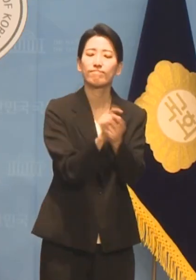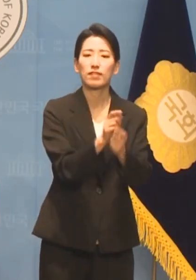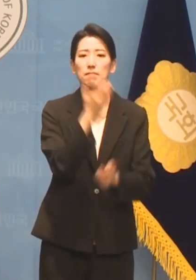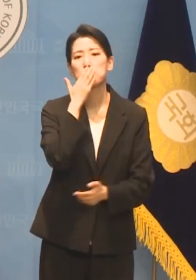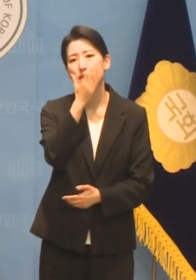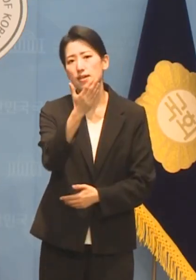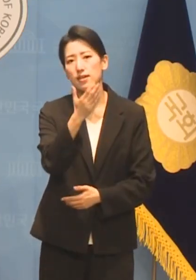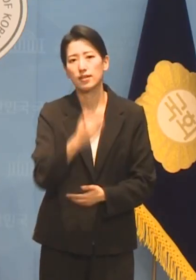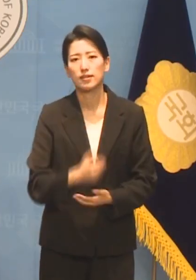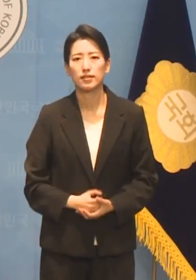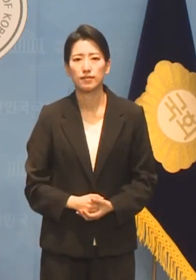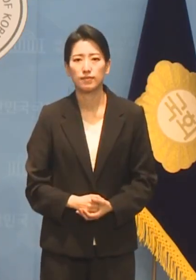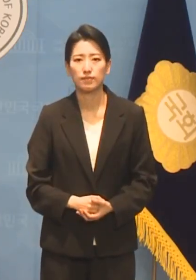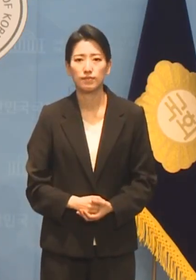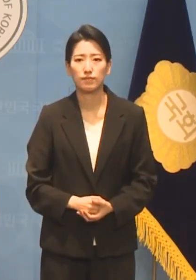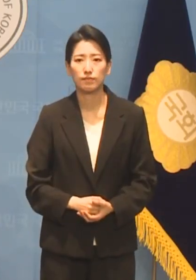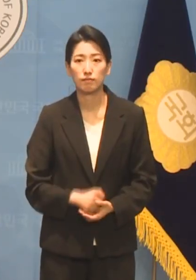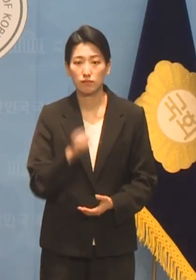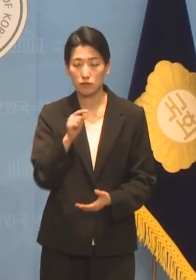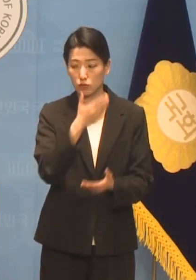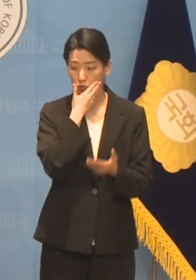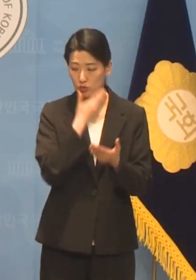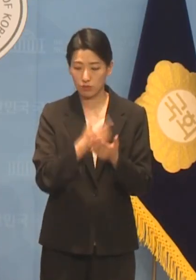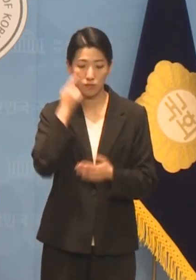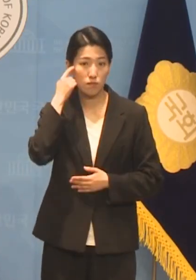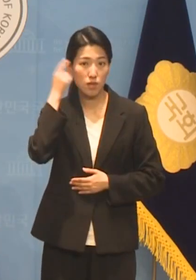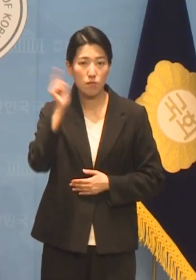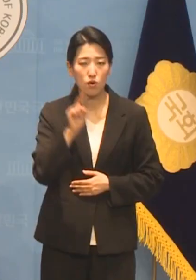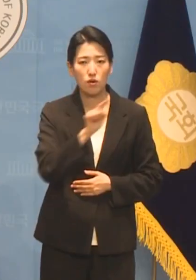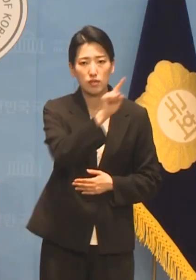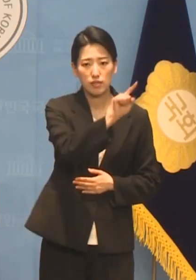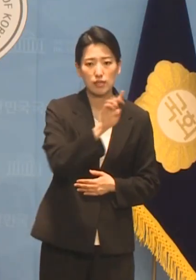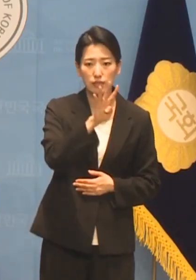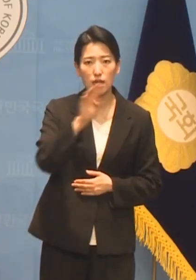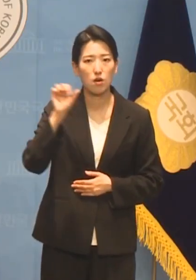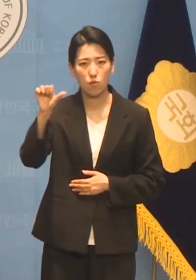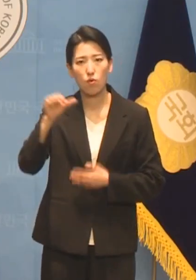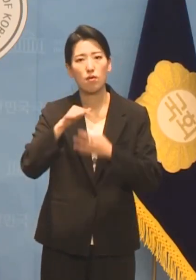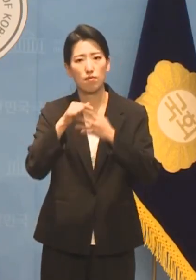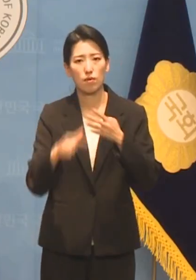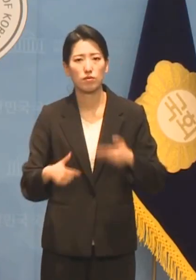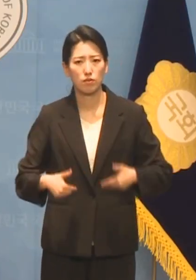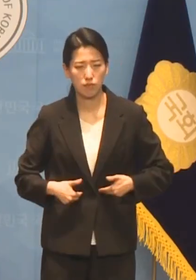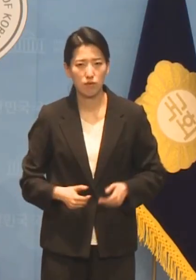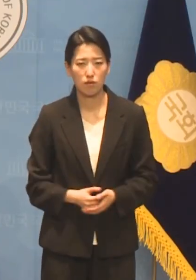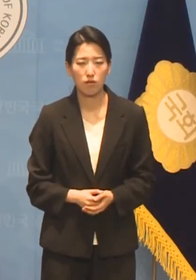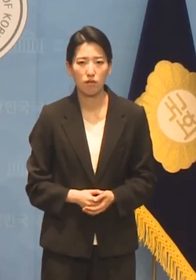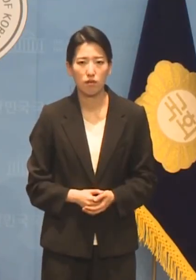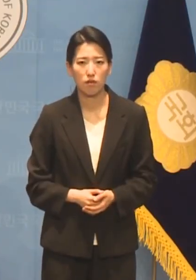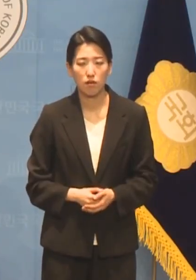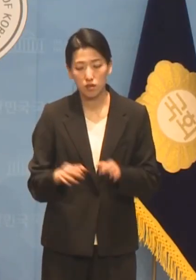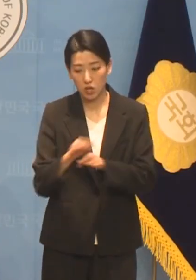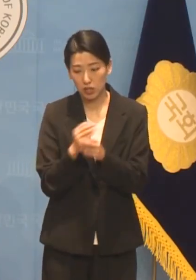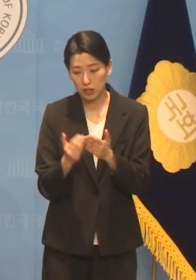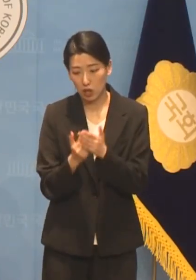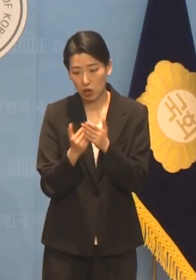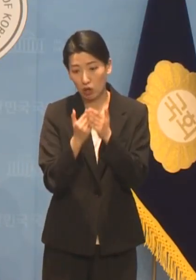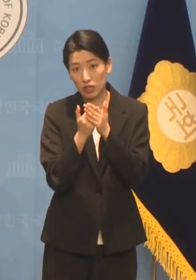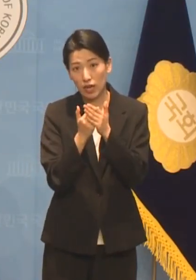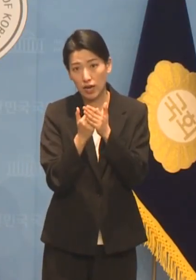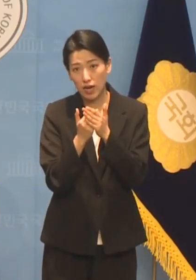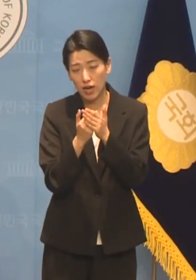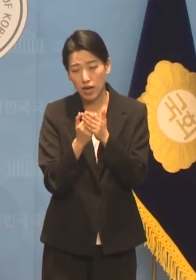갈 것입니다. 이를 위한 핵심 전략은 145 프로젝트입니다. 잠재 성장률 1%